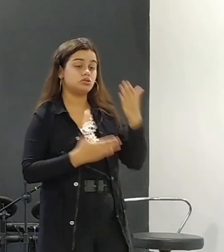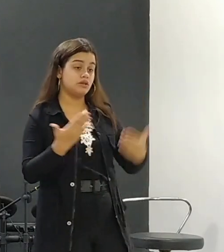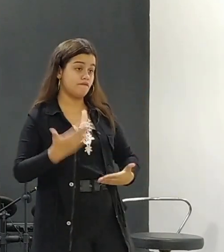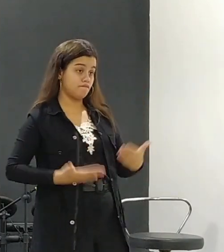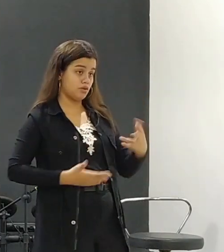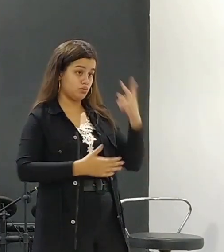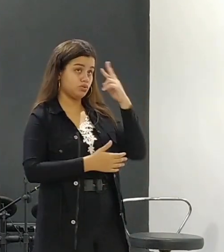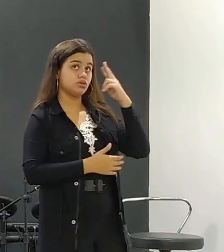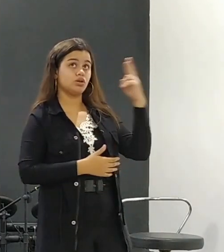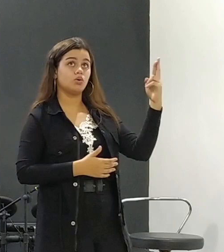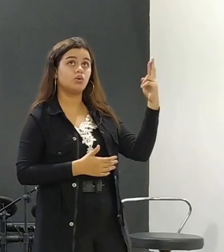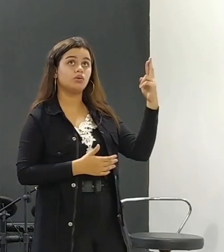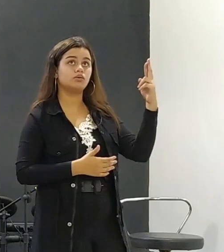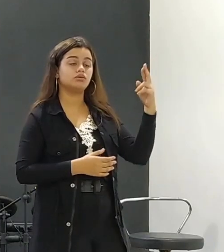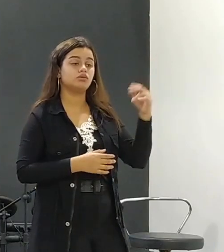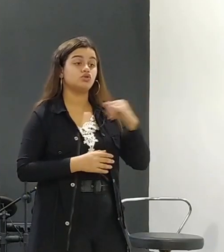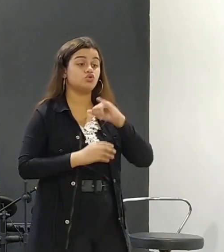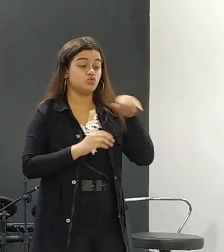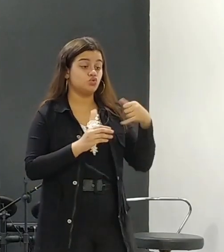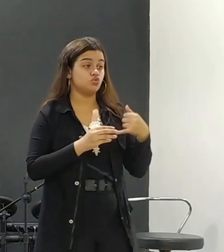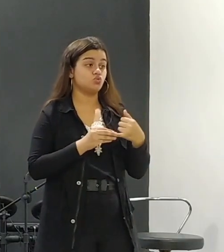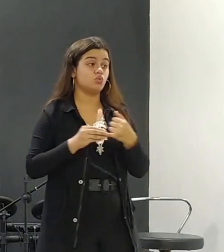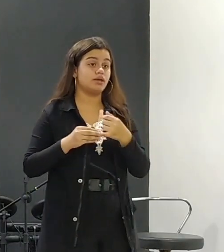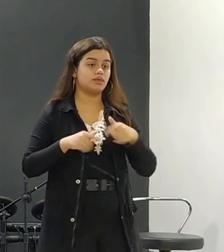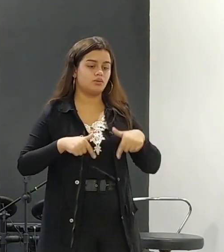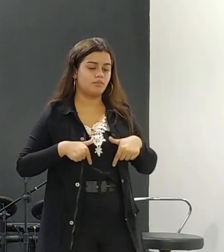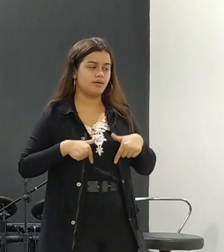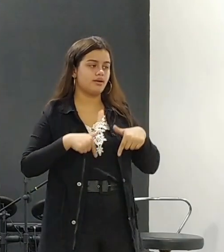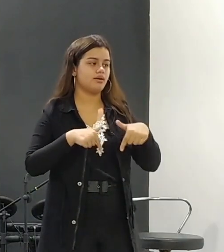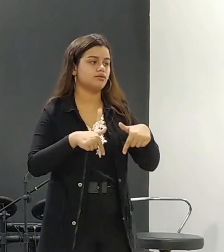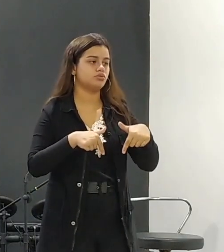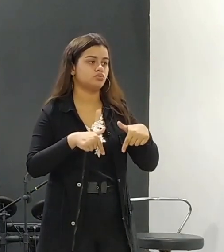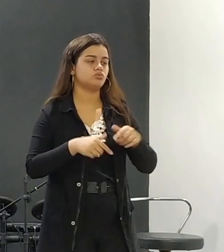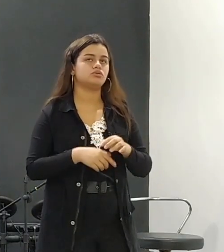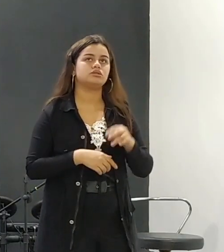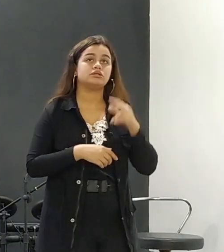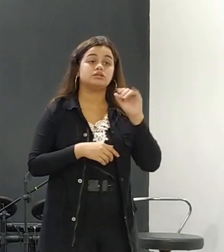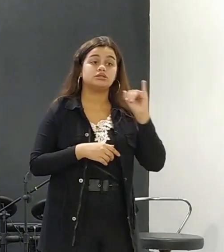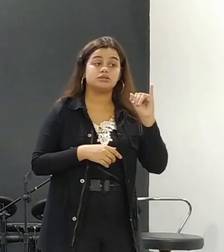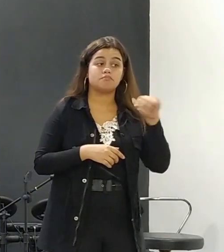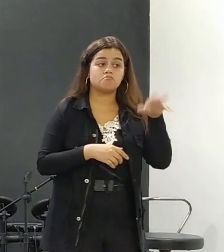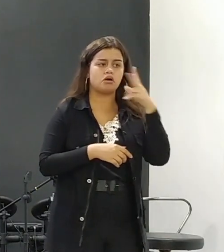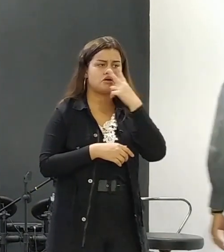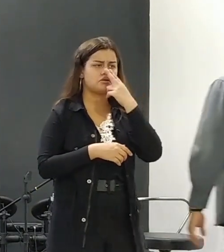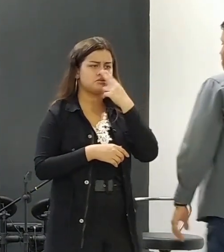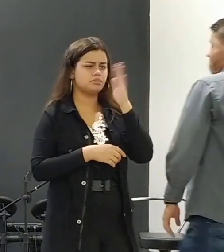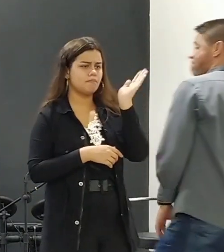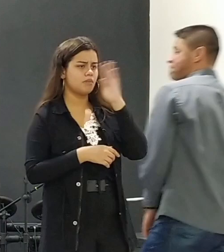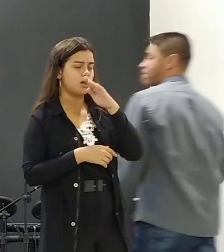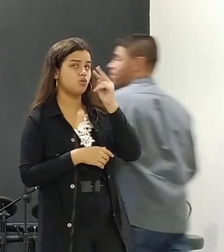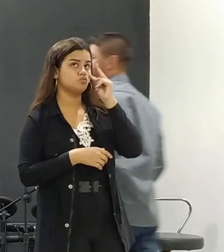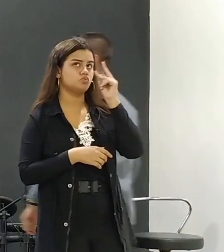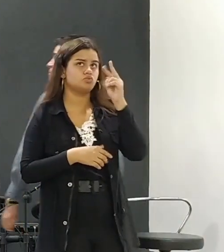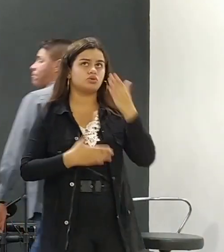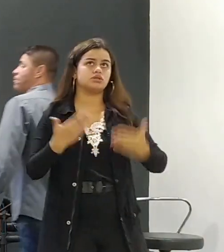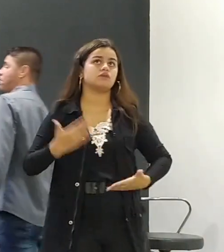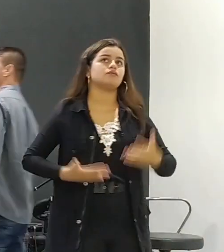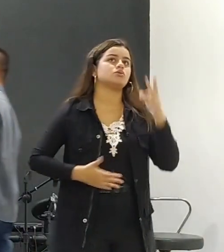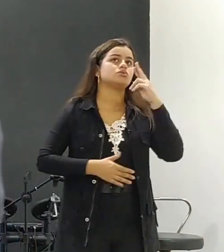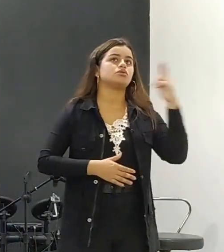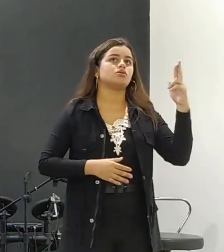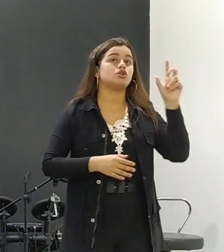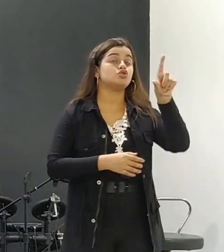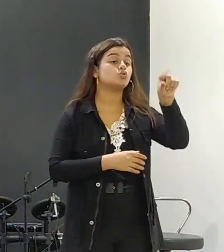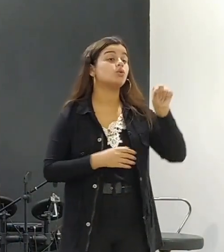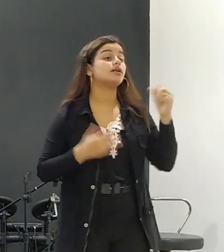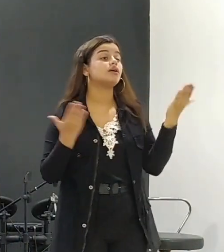Senhor, Josué ele toma uma grande decisão. Ele fala: se vos parece mal aos vossos olhos servir o Senhor?